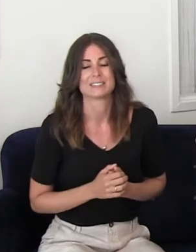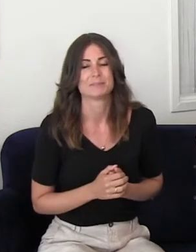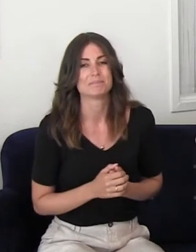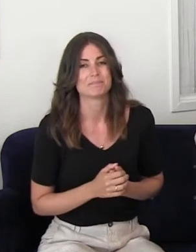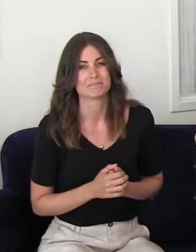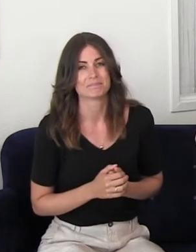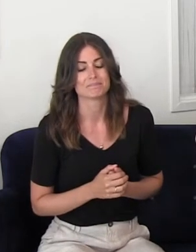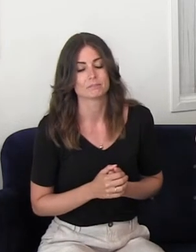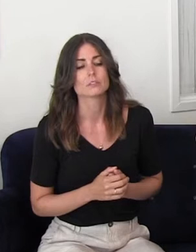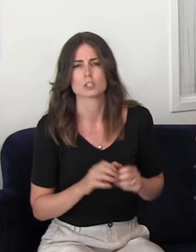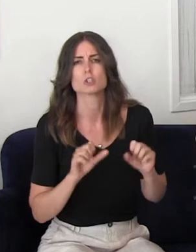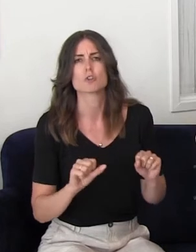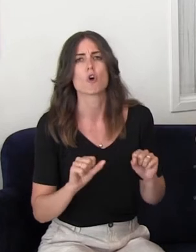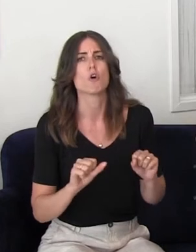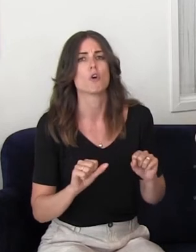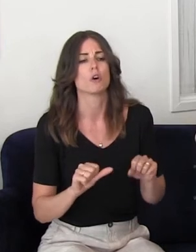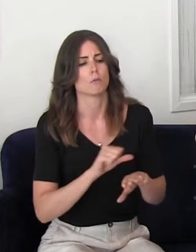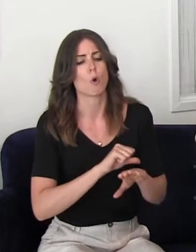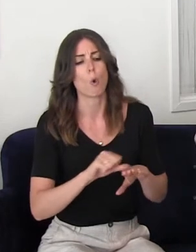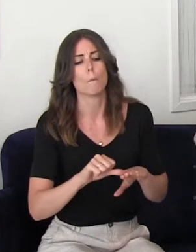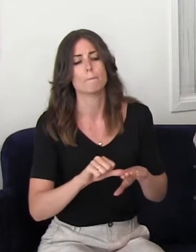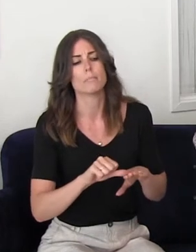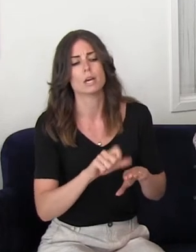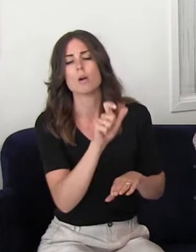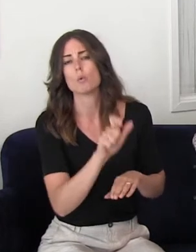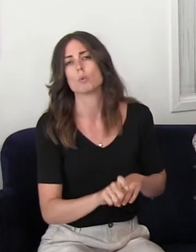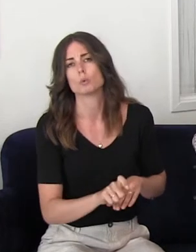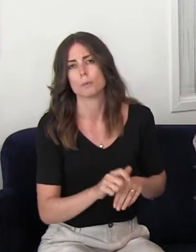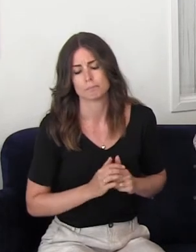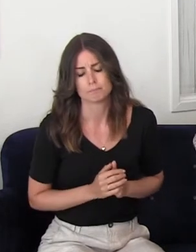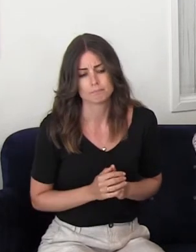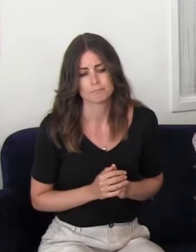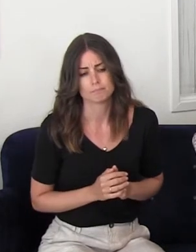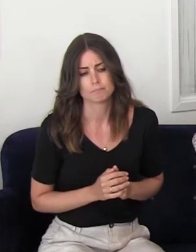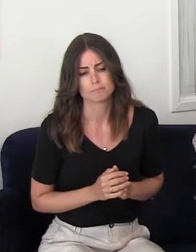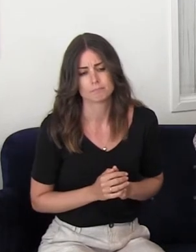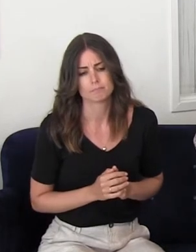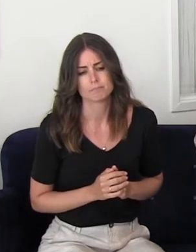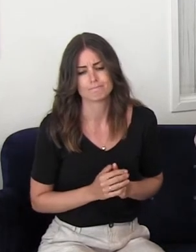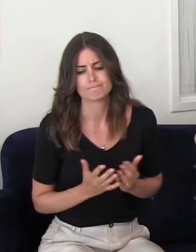baken. Honom ska de operera.